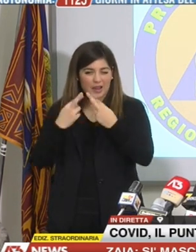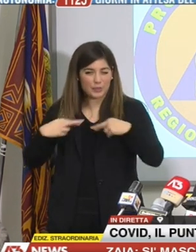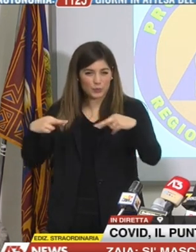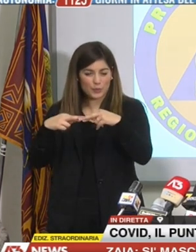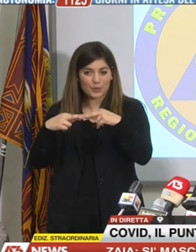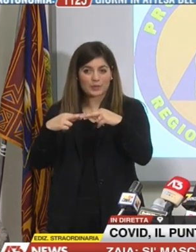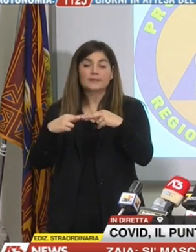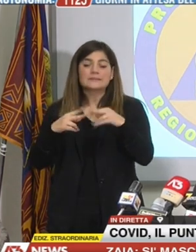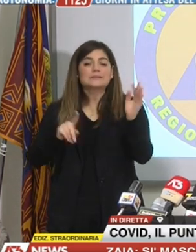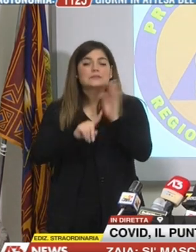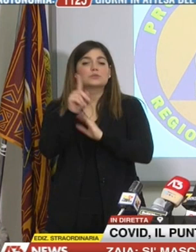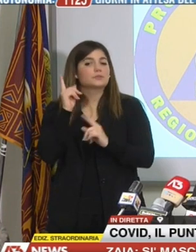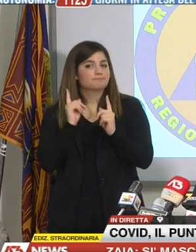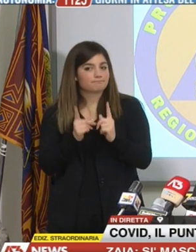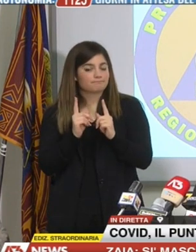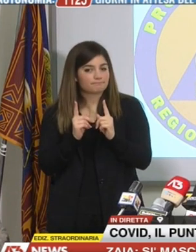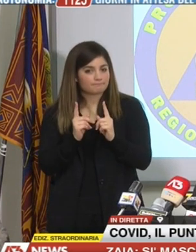una sostanziale